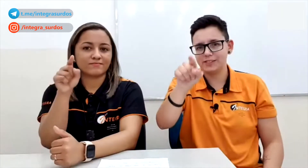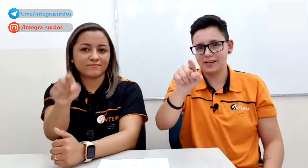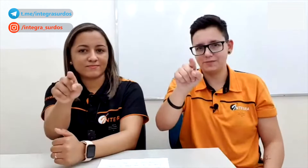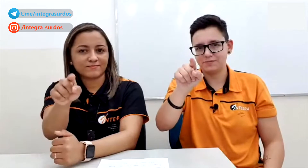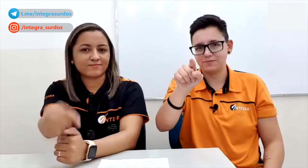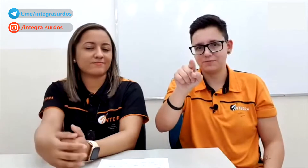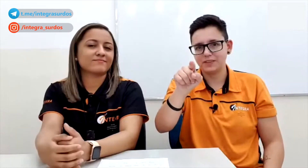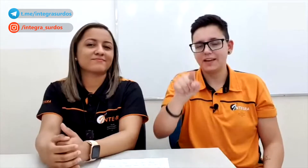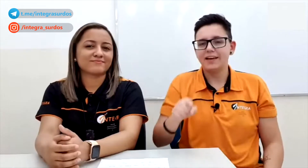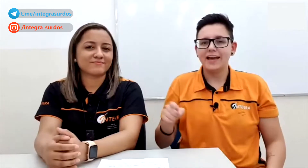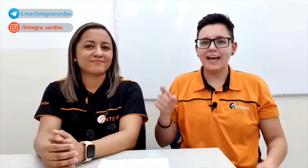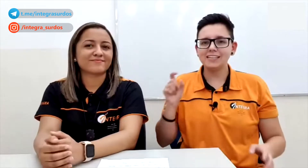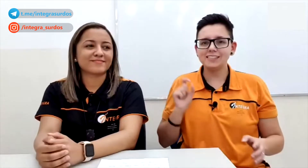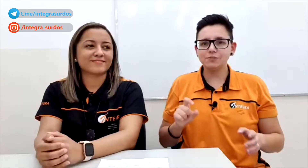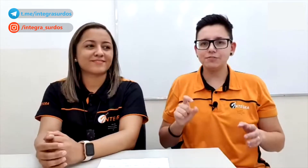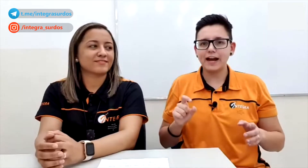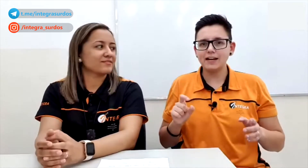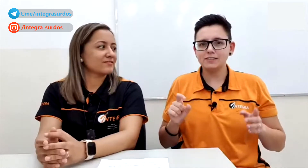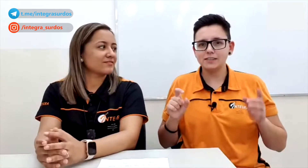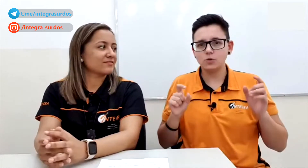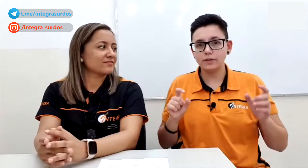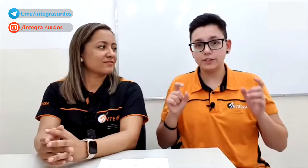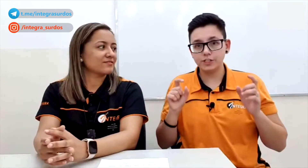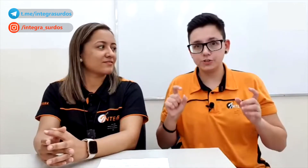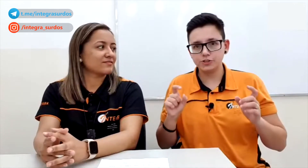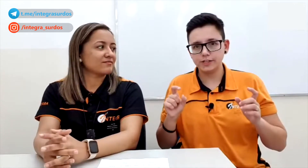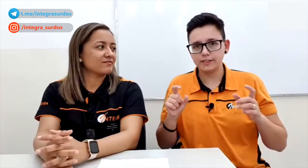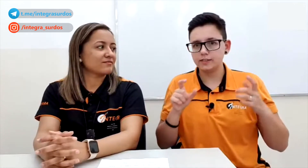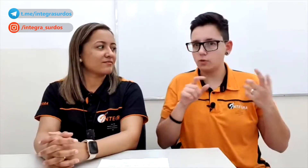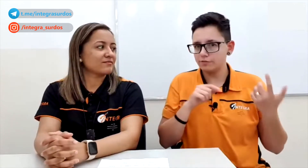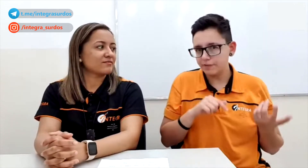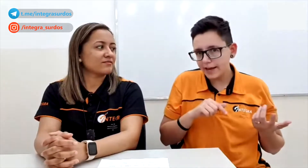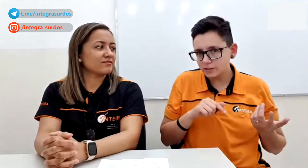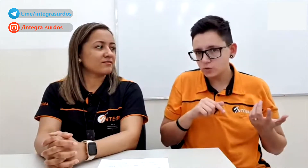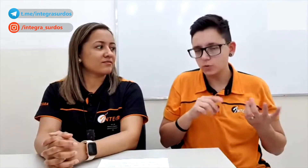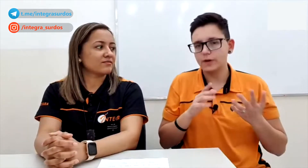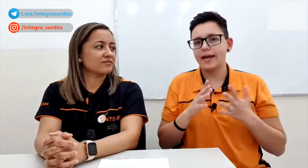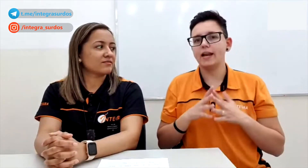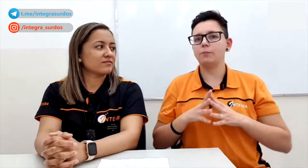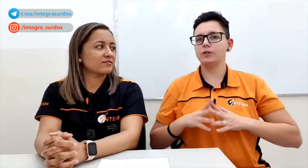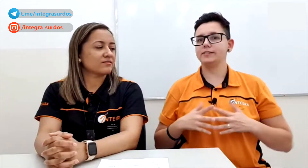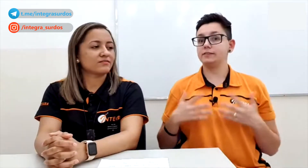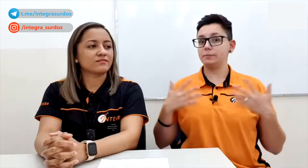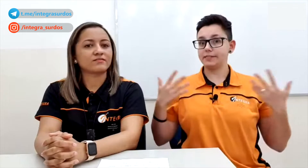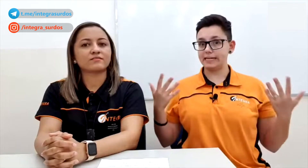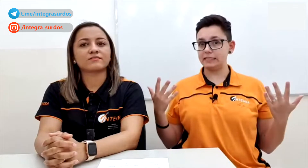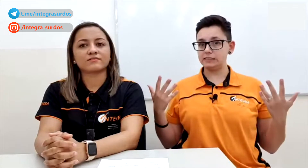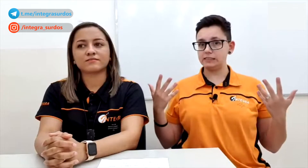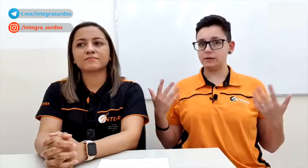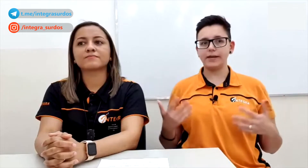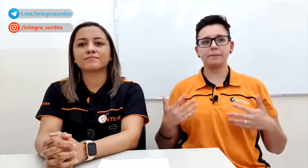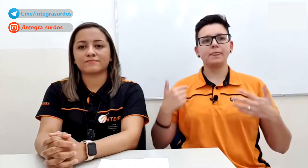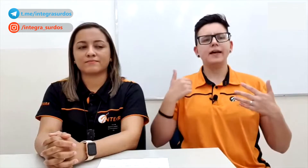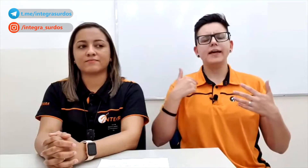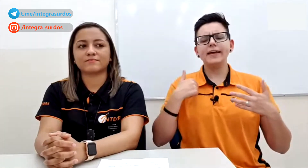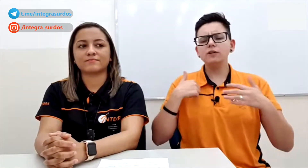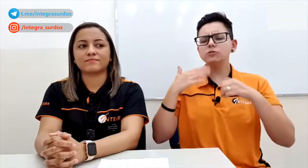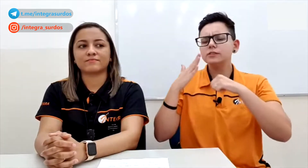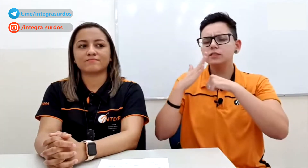você. Essa frase, quando a gente utiliza o afeto, ela pode ser interpretada assim também. Eu sinto